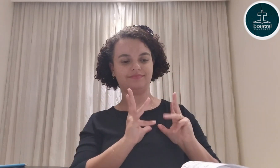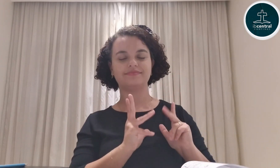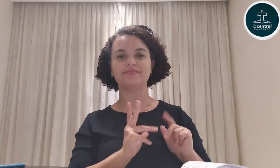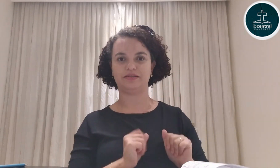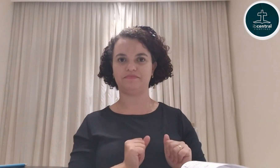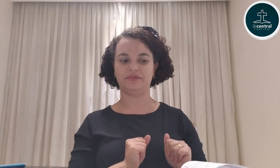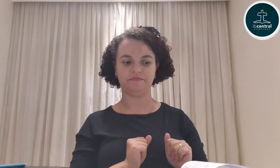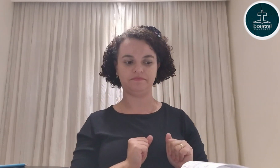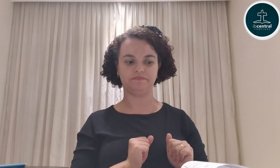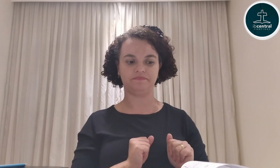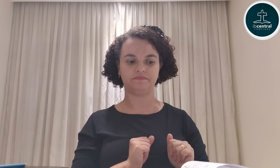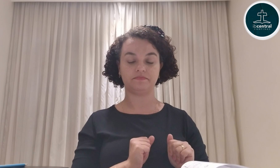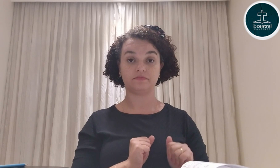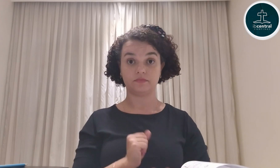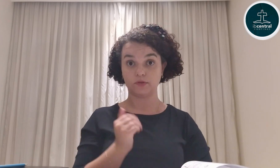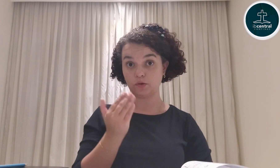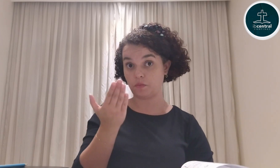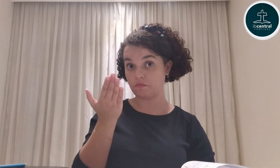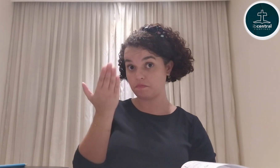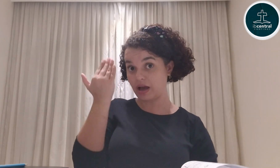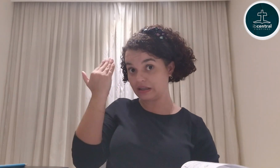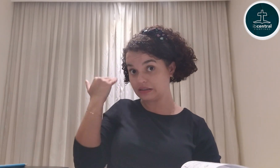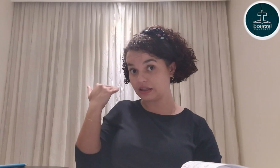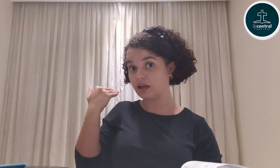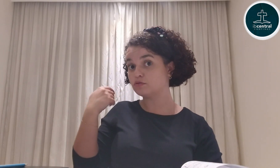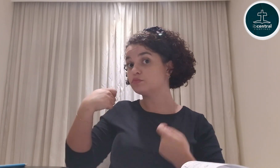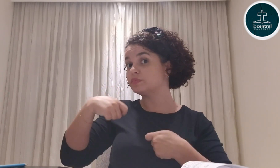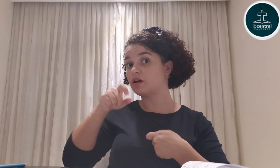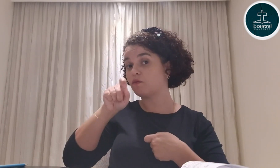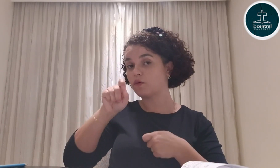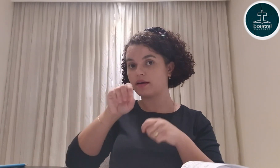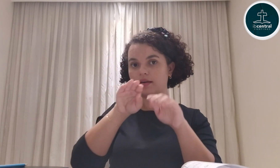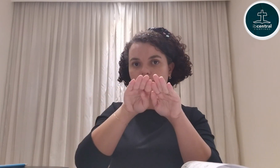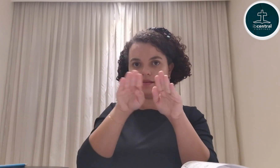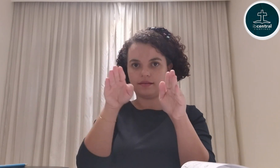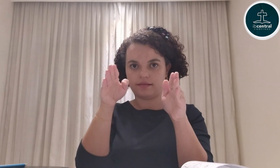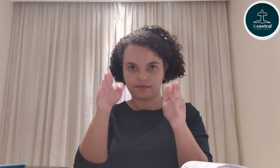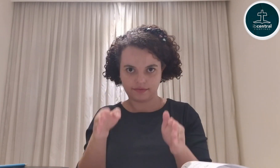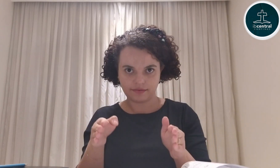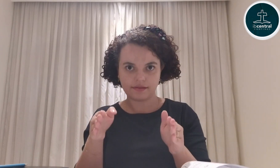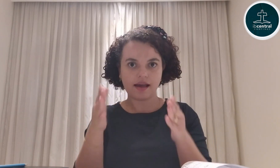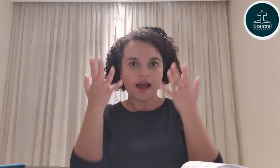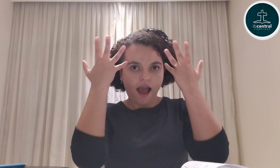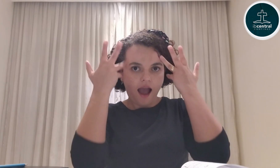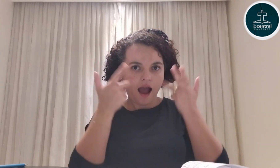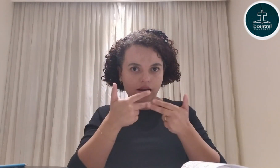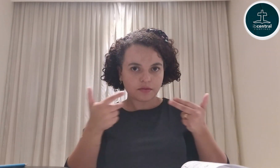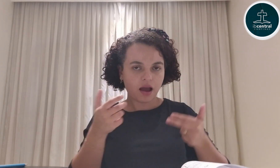pelo seu pecado, para que nós pudéssemos ser purificados.